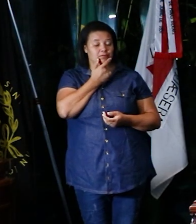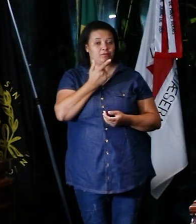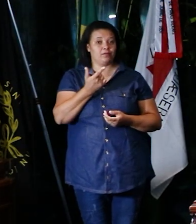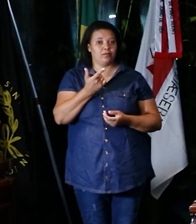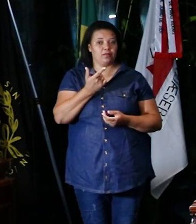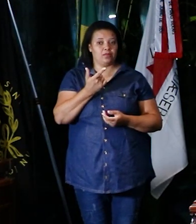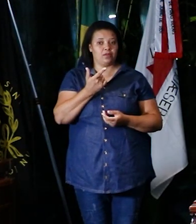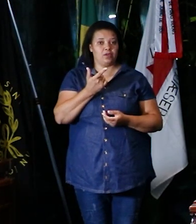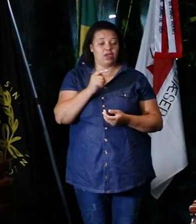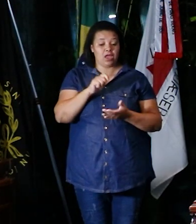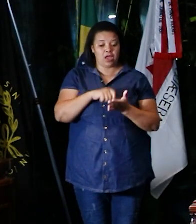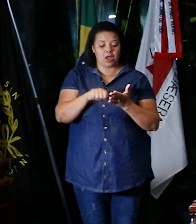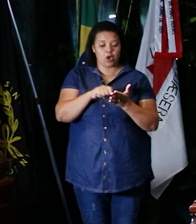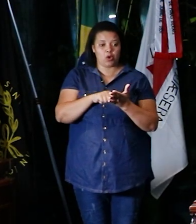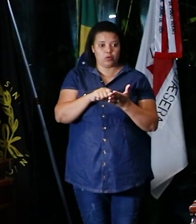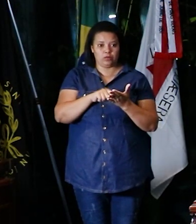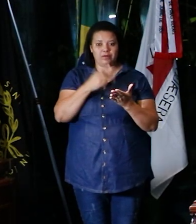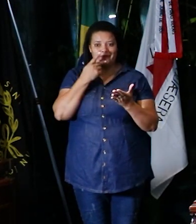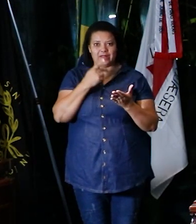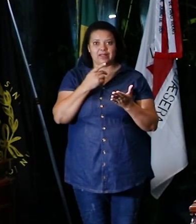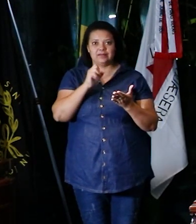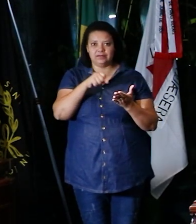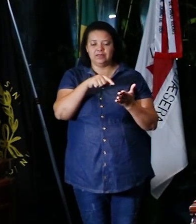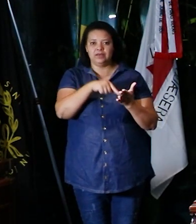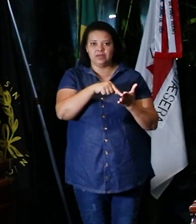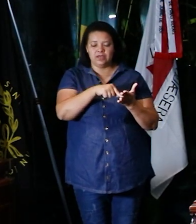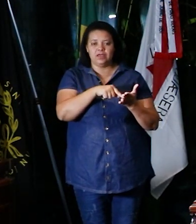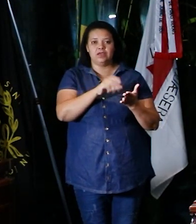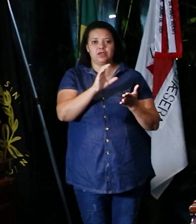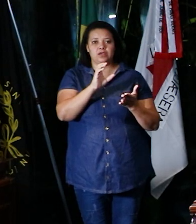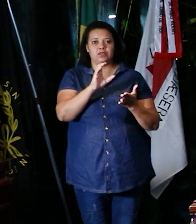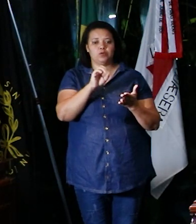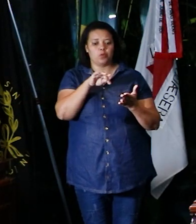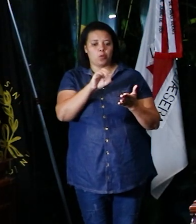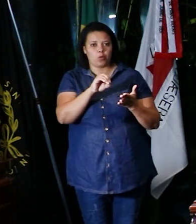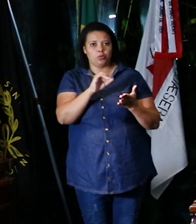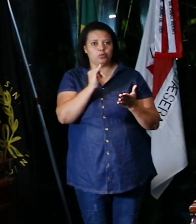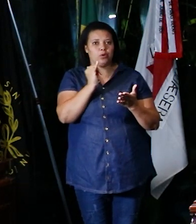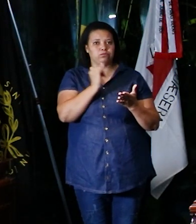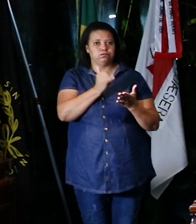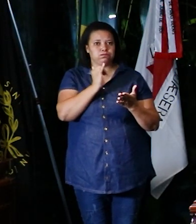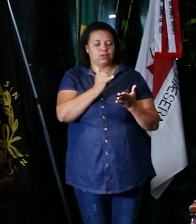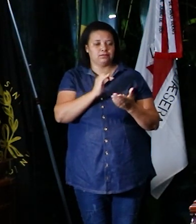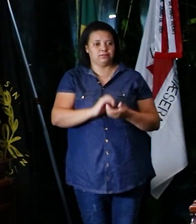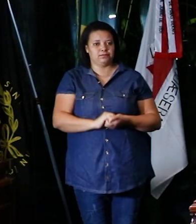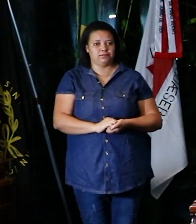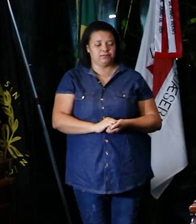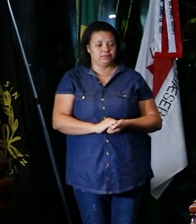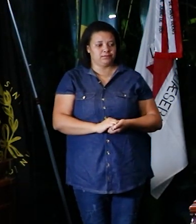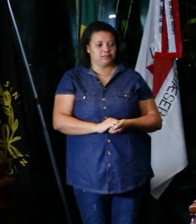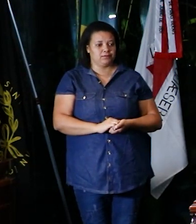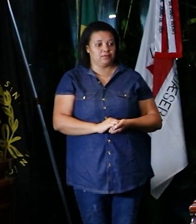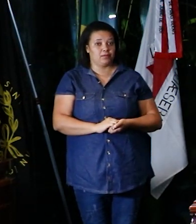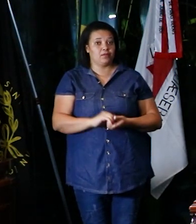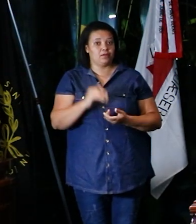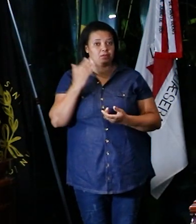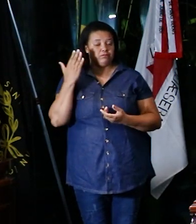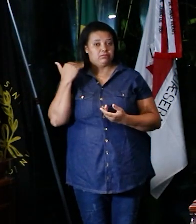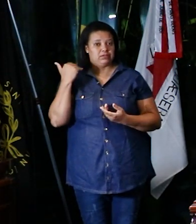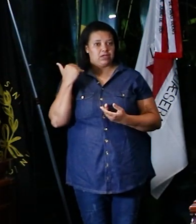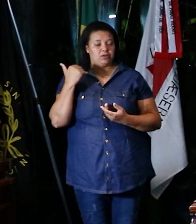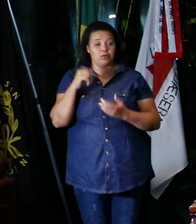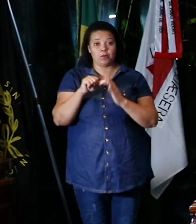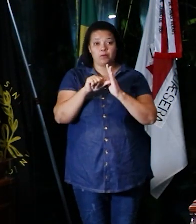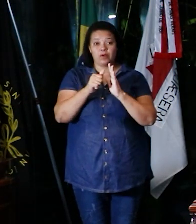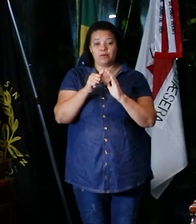de conto, mas isso aí fica vago demais, né? E mesmo no primeiro Contos de Aprendiz, que é um